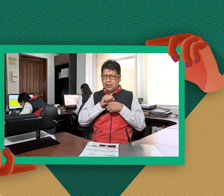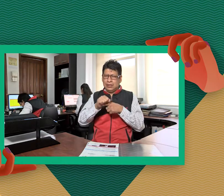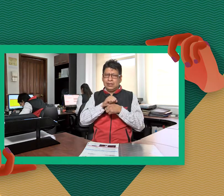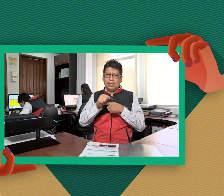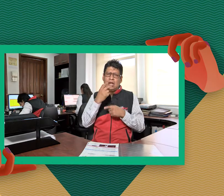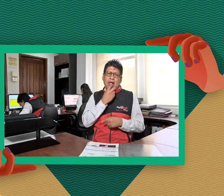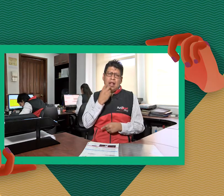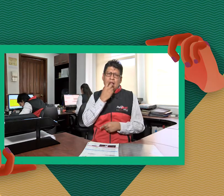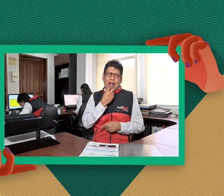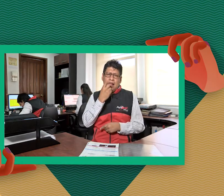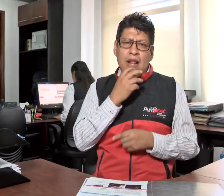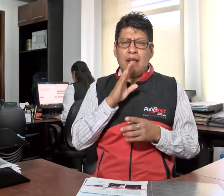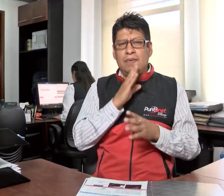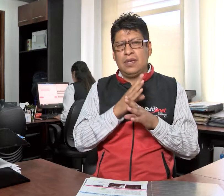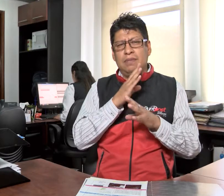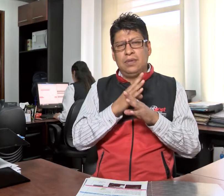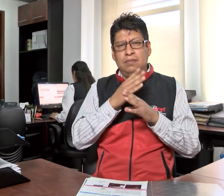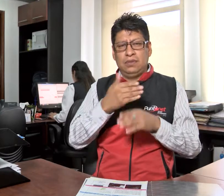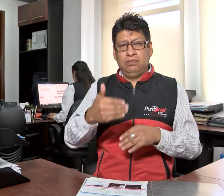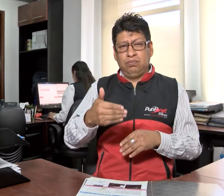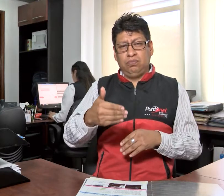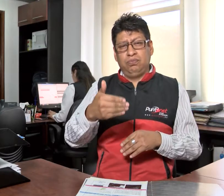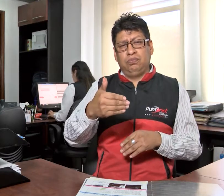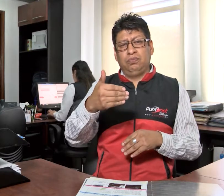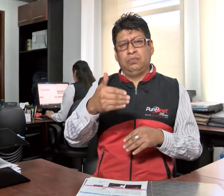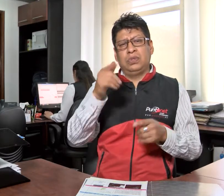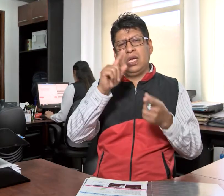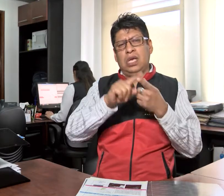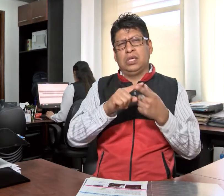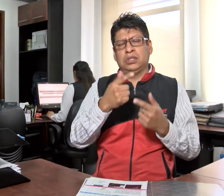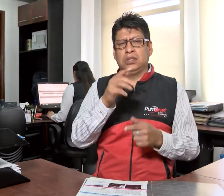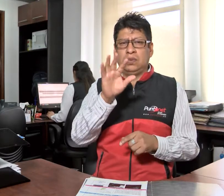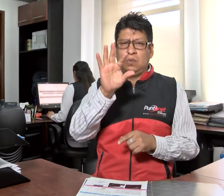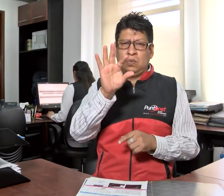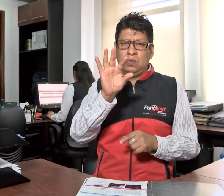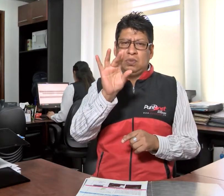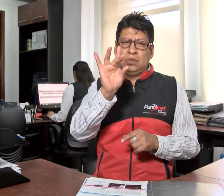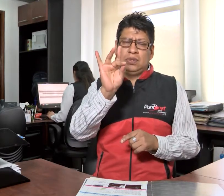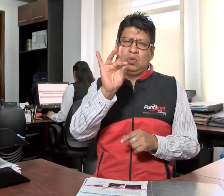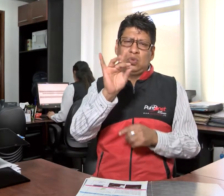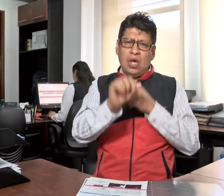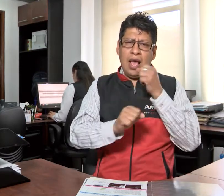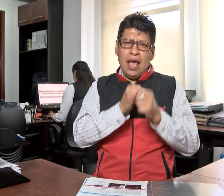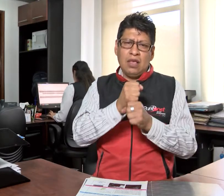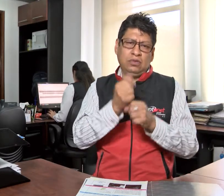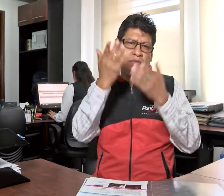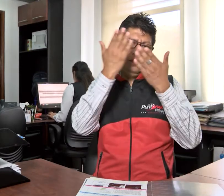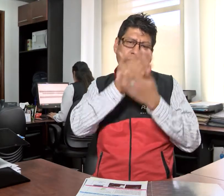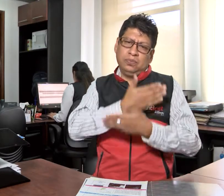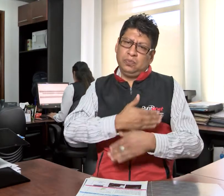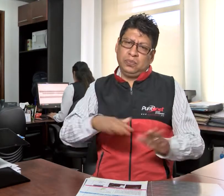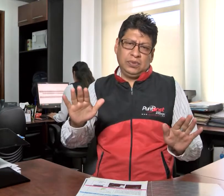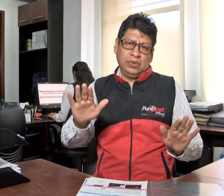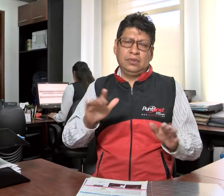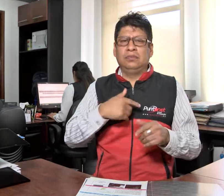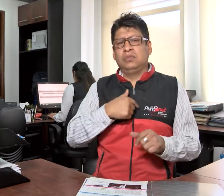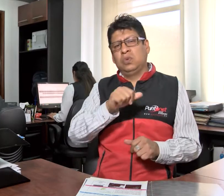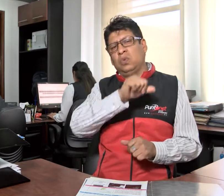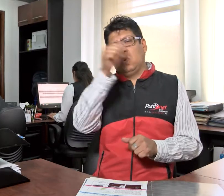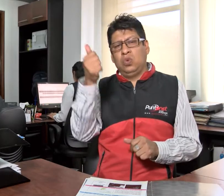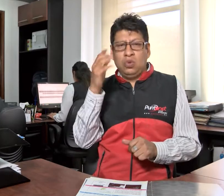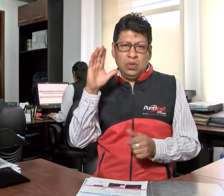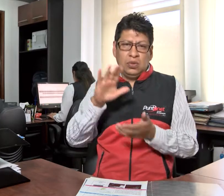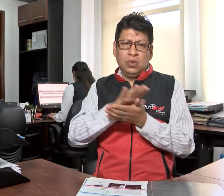embargo dejábamos las señas de un poco de lado ya que nos enseñaban a realizar a los 8 años me trasladé a otra escuela para ingresar al sistema